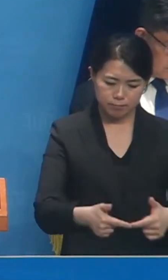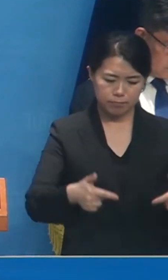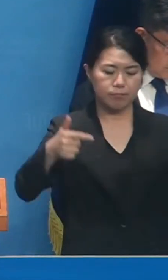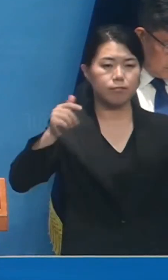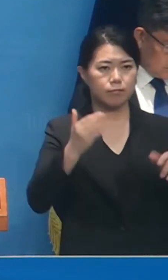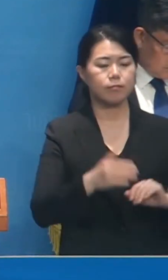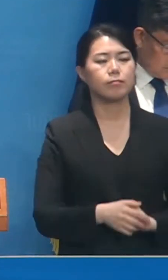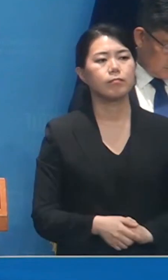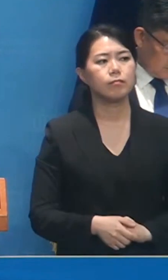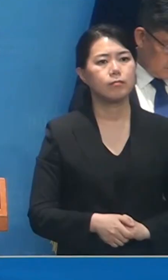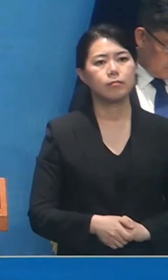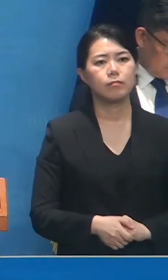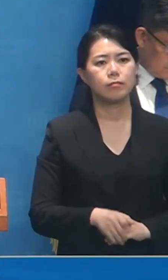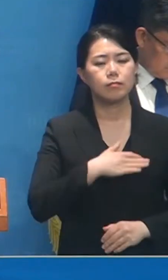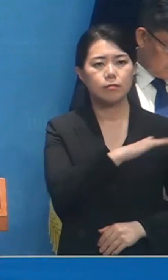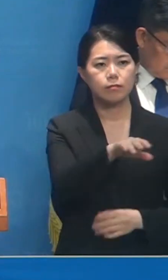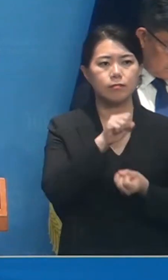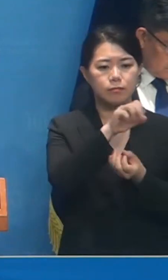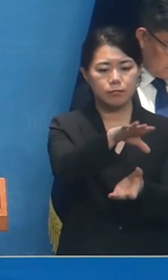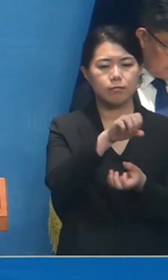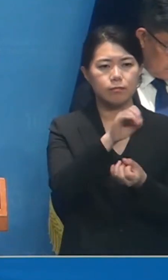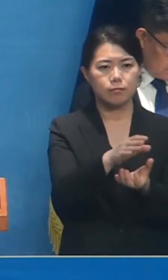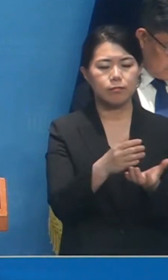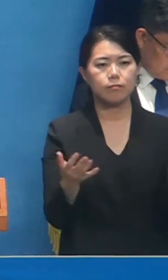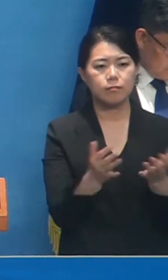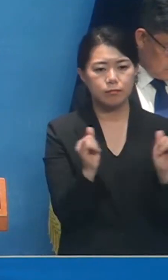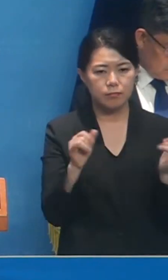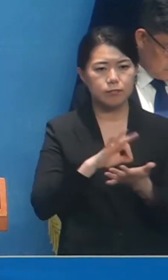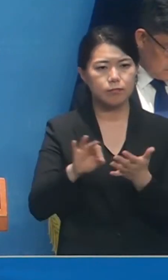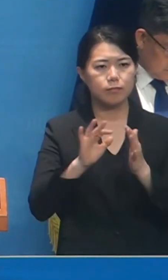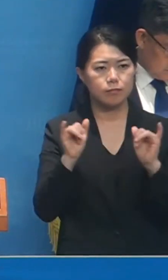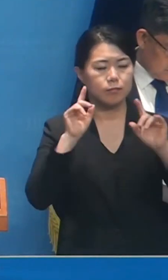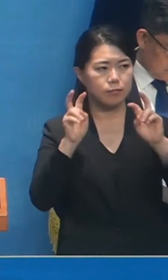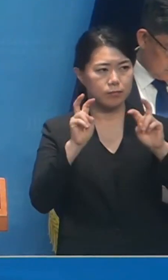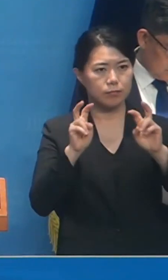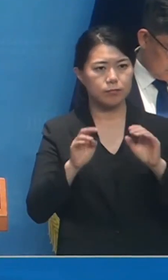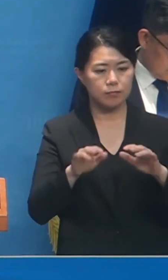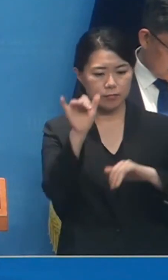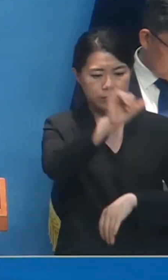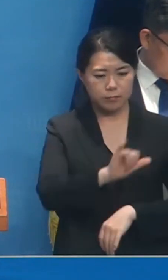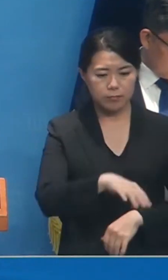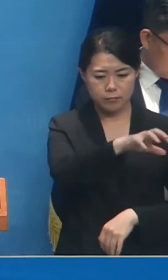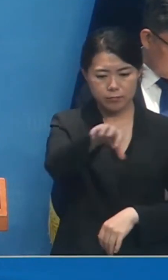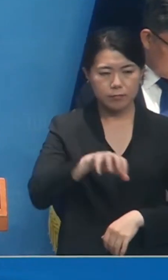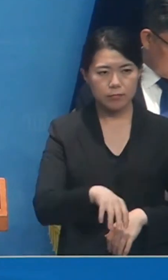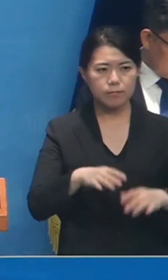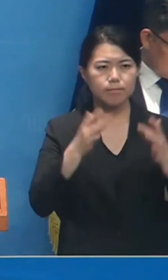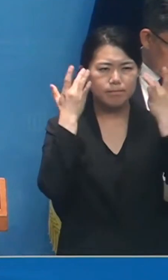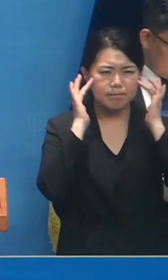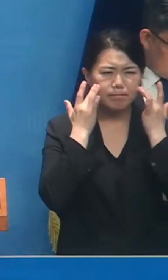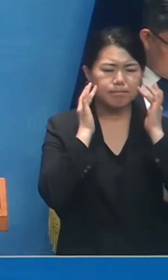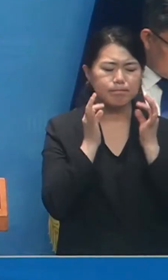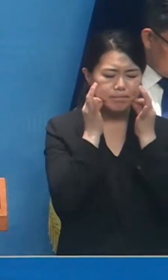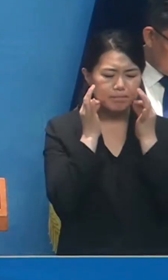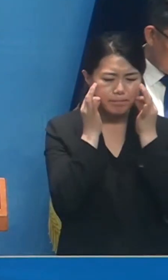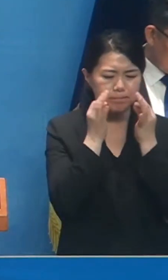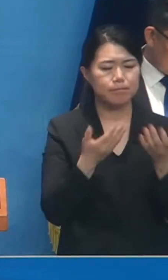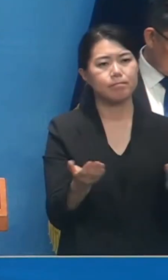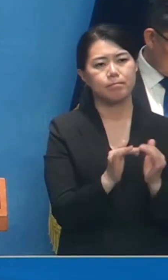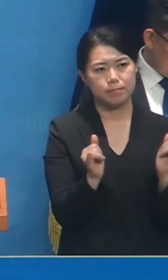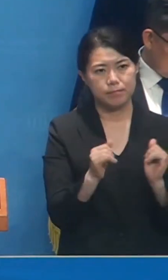있습니다. 저희 택배 종사자 사용자 단체는 전국 각지에서 땀 흘리는 택배